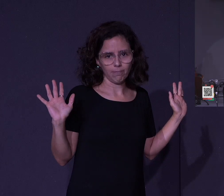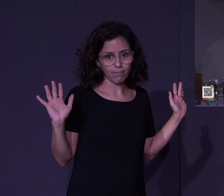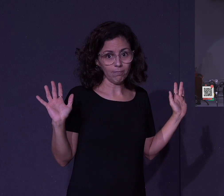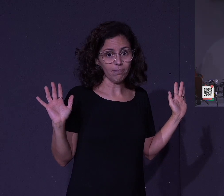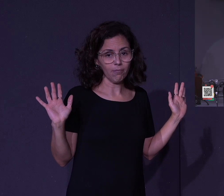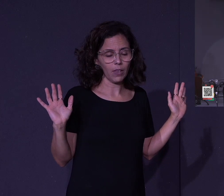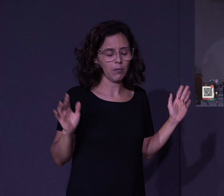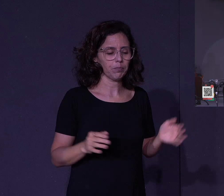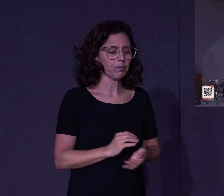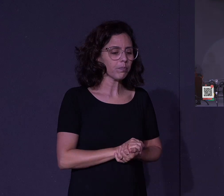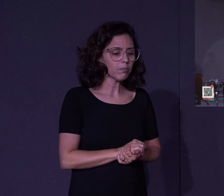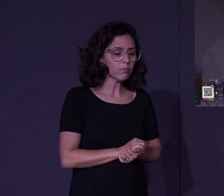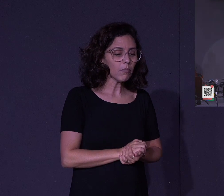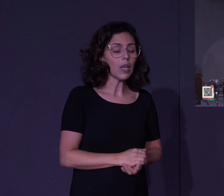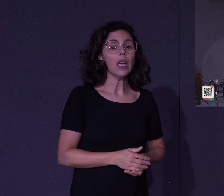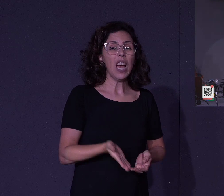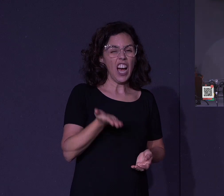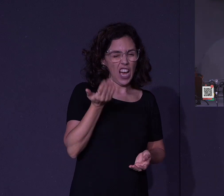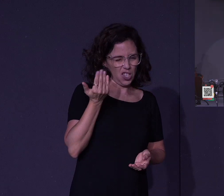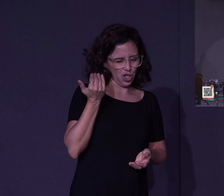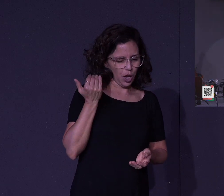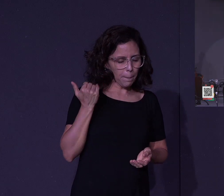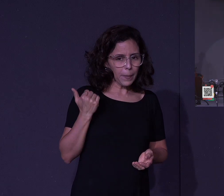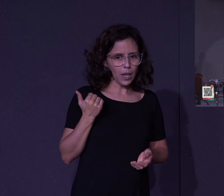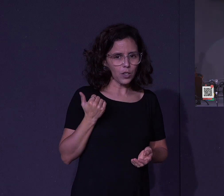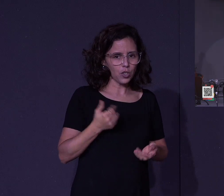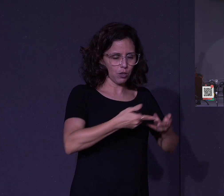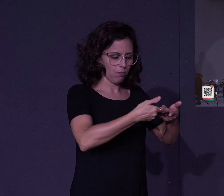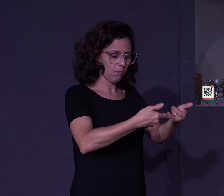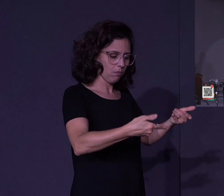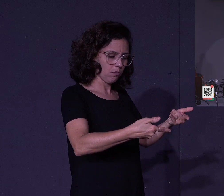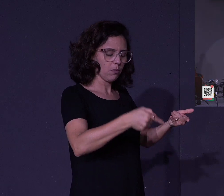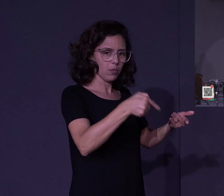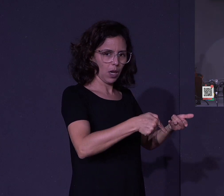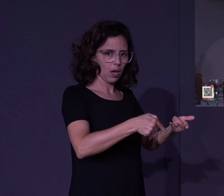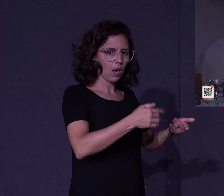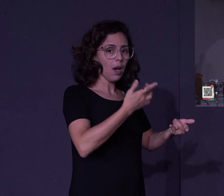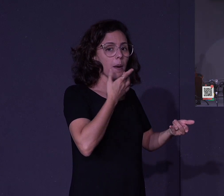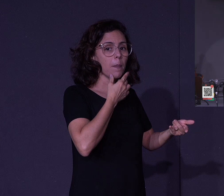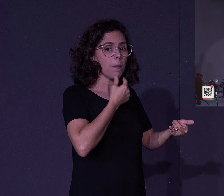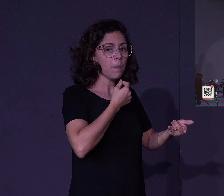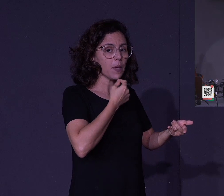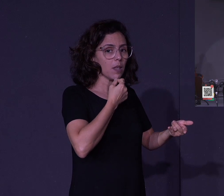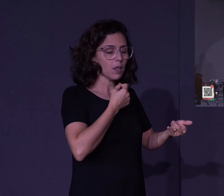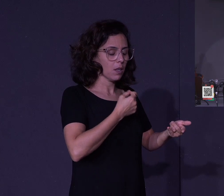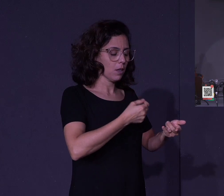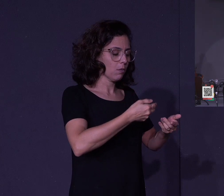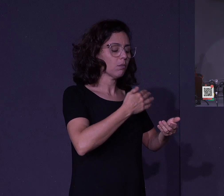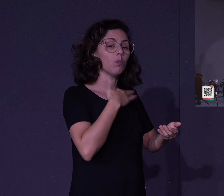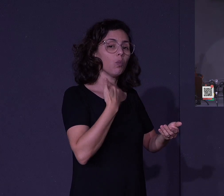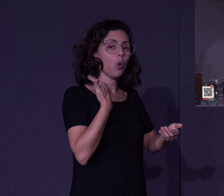maca, e o corpo envolto num pano, e toda aquela multidão olha e para,